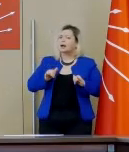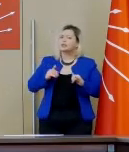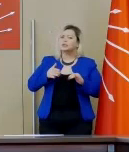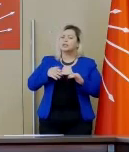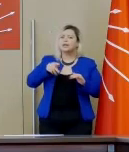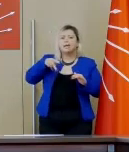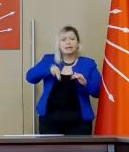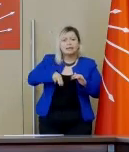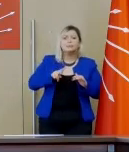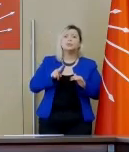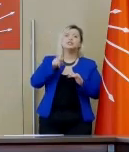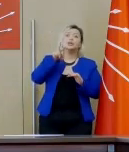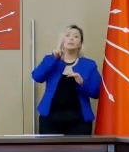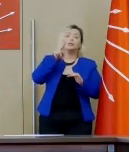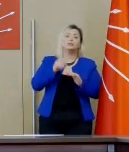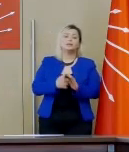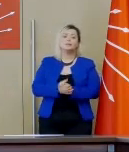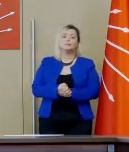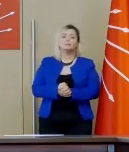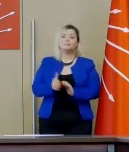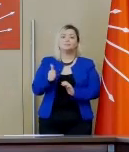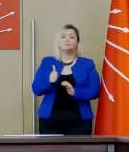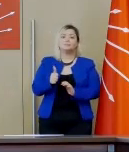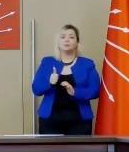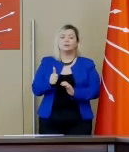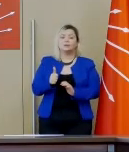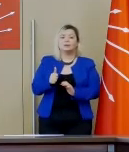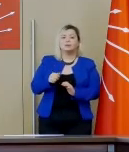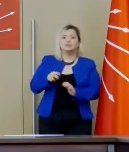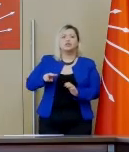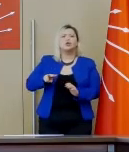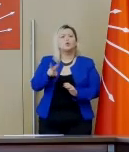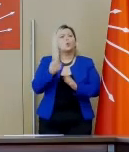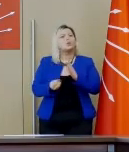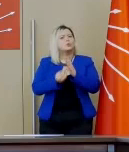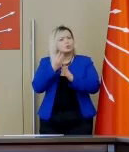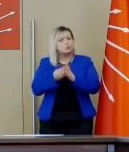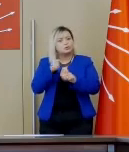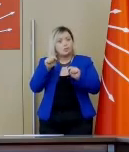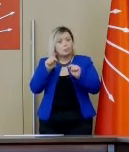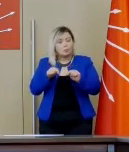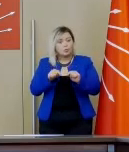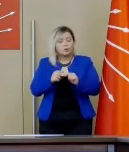inip çıkabileceği yapıların oluşturulmasını ve bunların